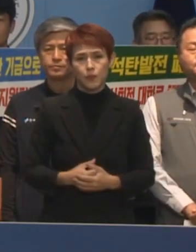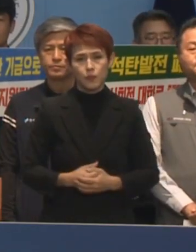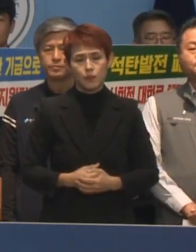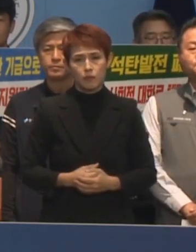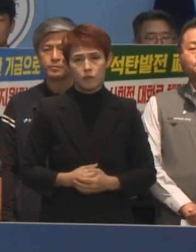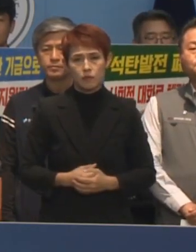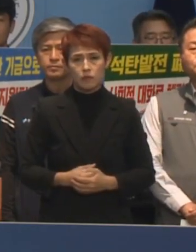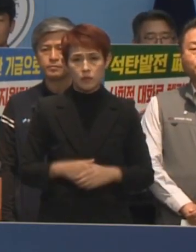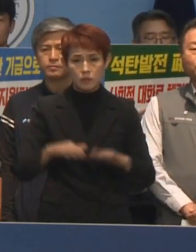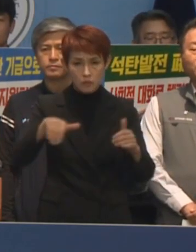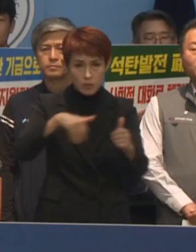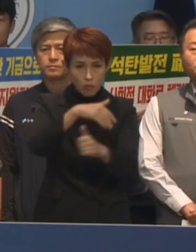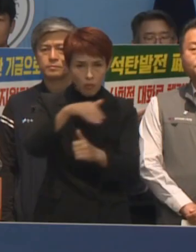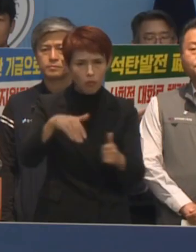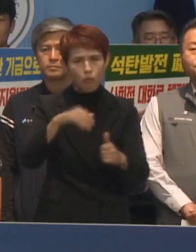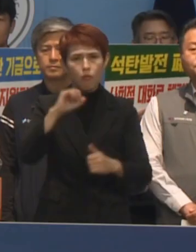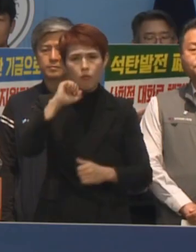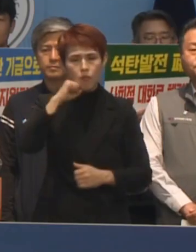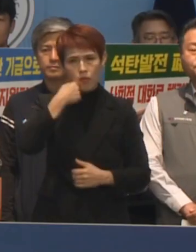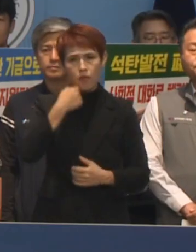그러나 현실은 그렇지 못합니다.